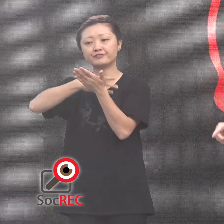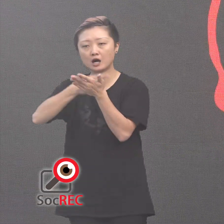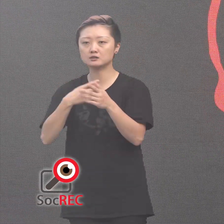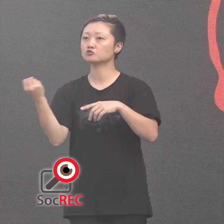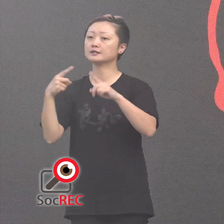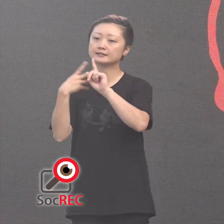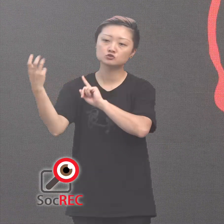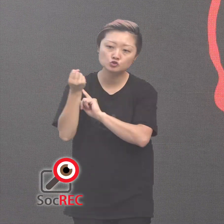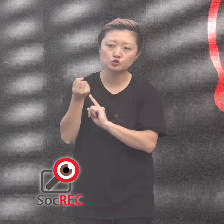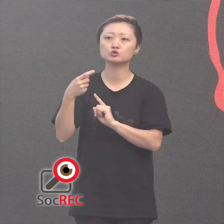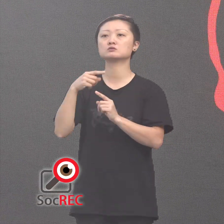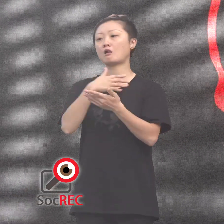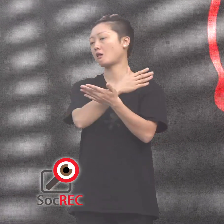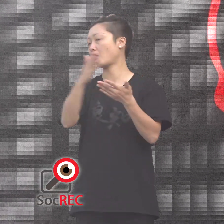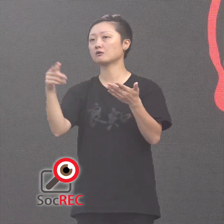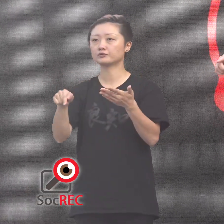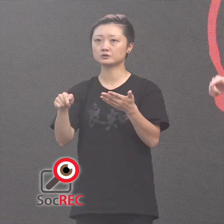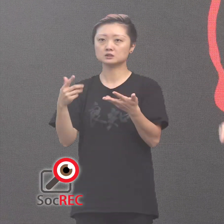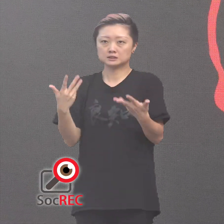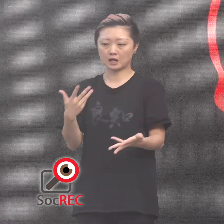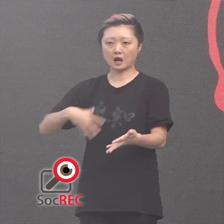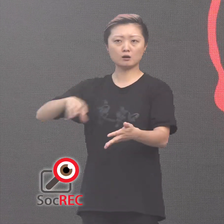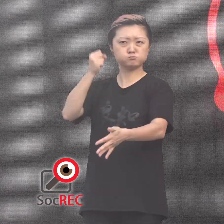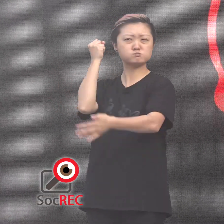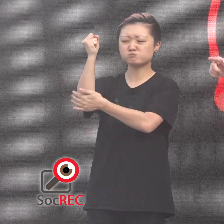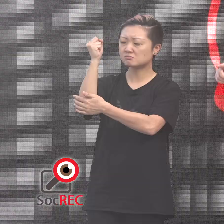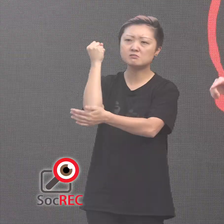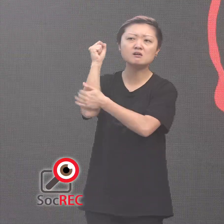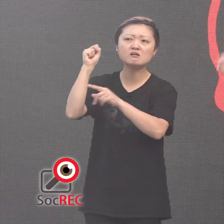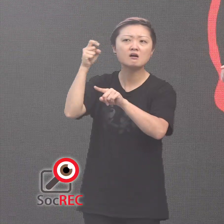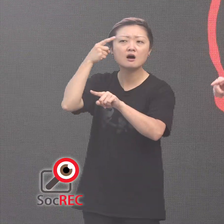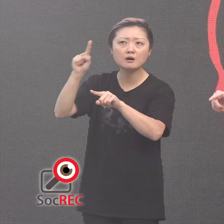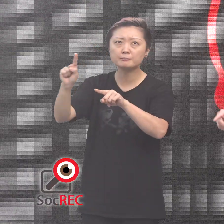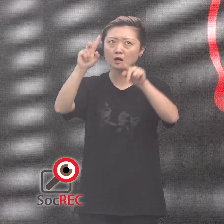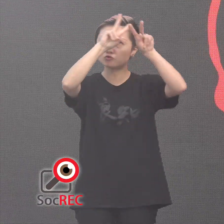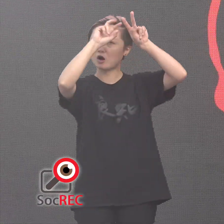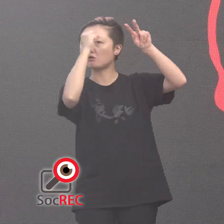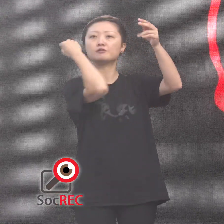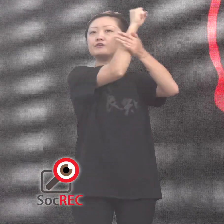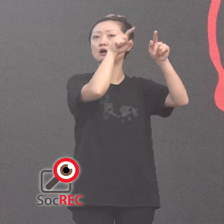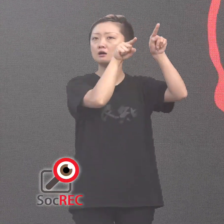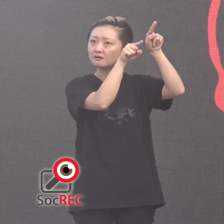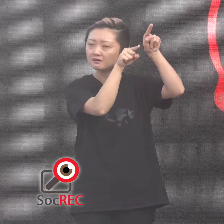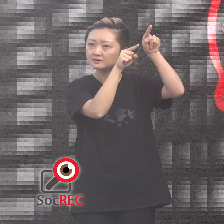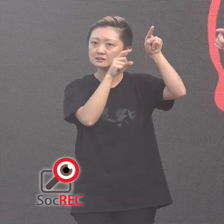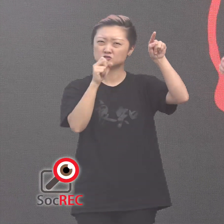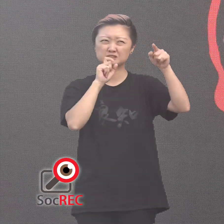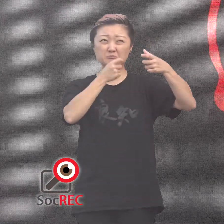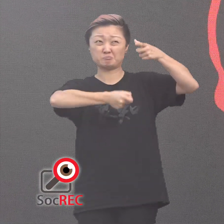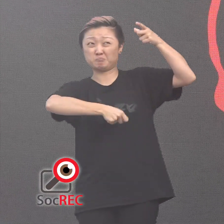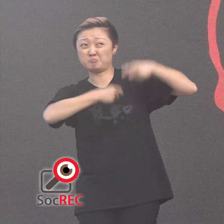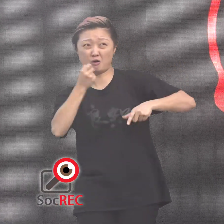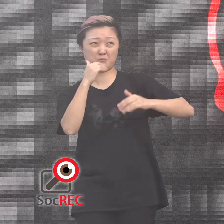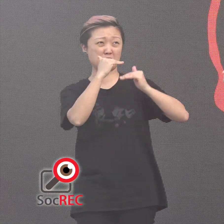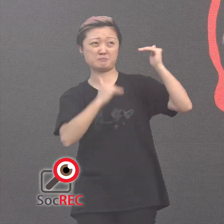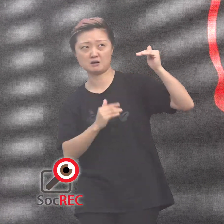时代革命革的是专制独裁不义的中共和